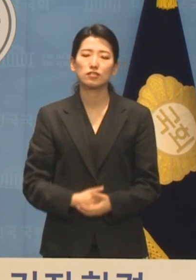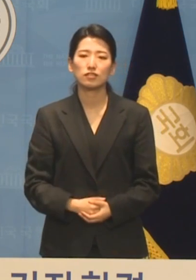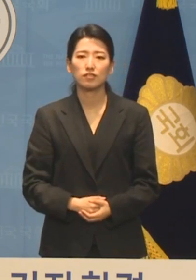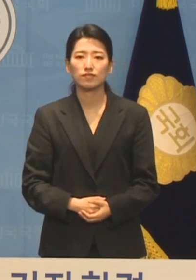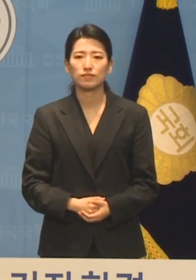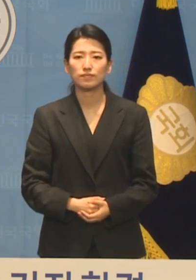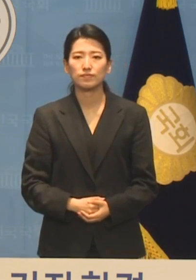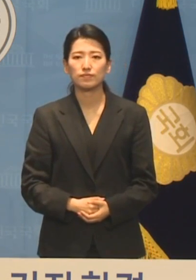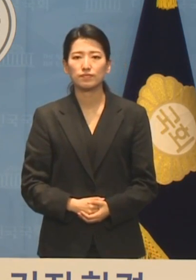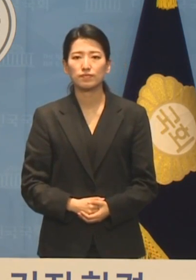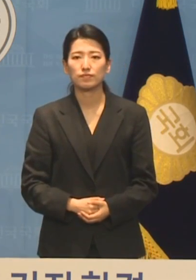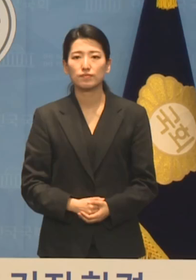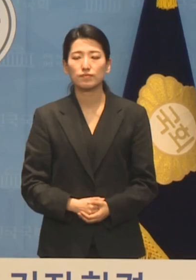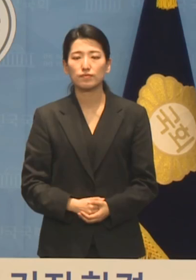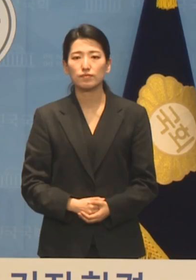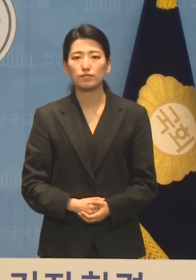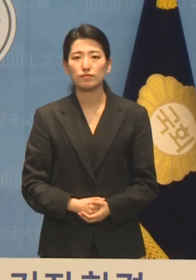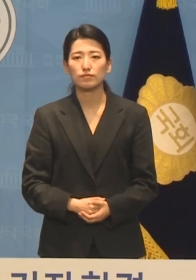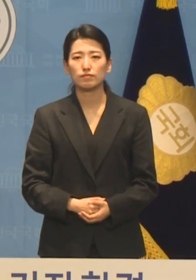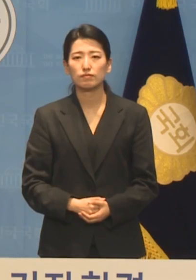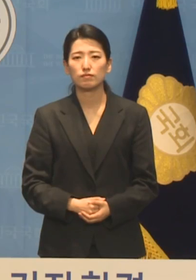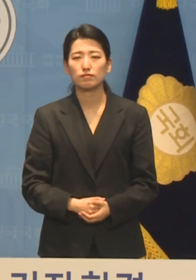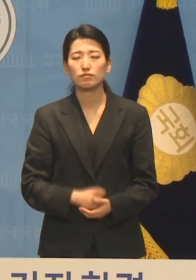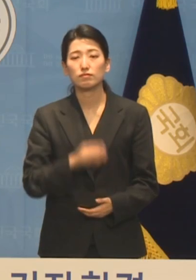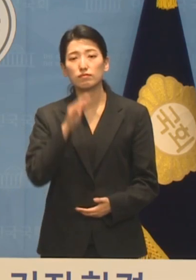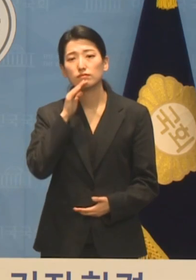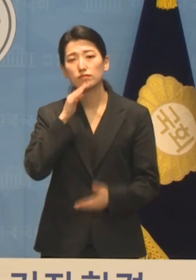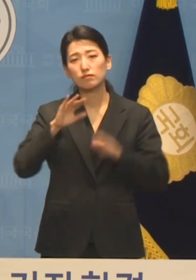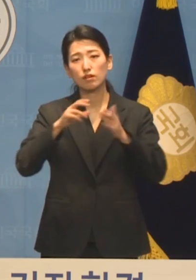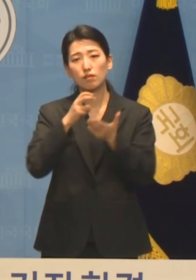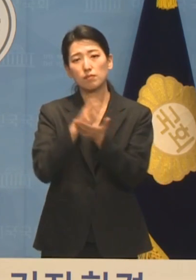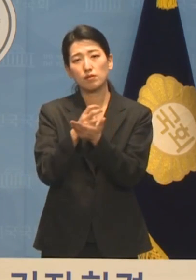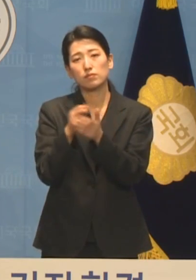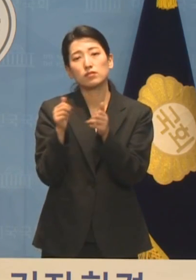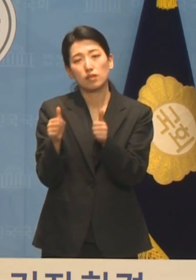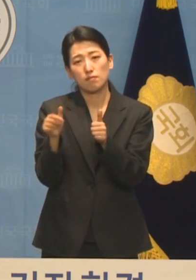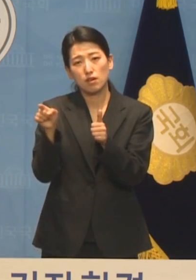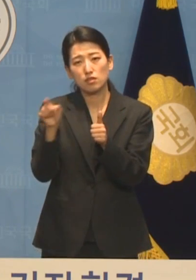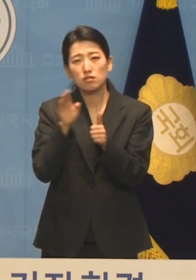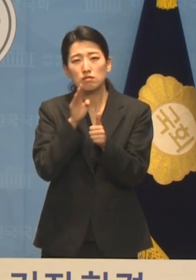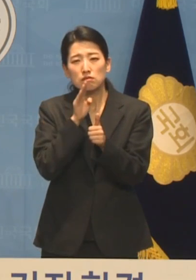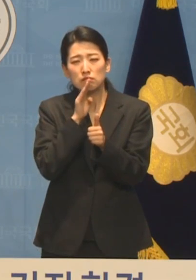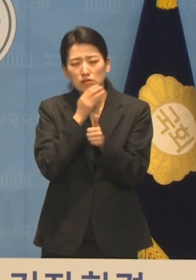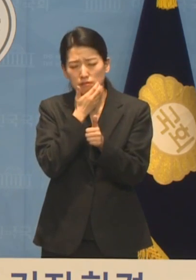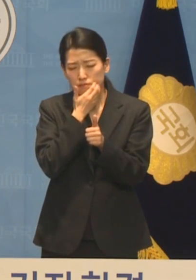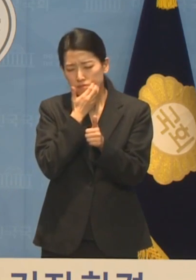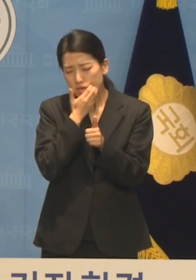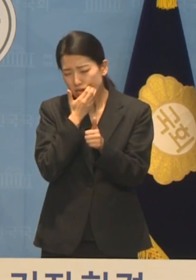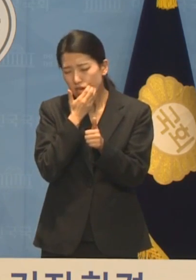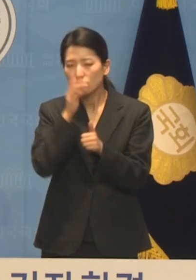것입니다. 씻을 수 없는 헌법재판소의 수치입니다.